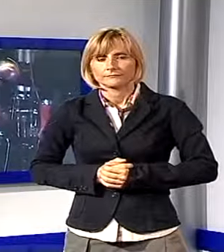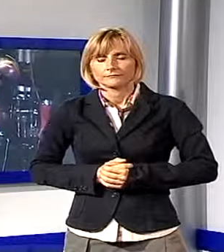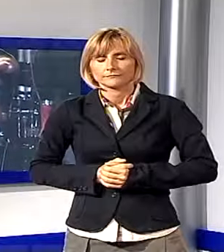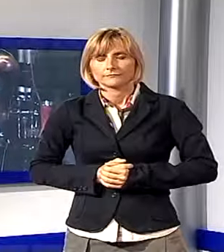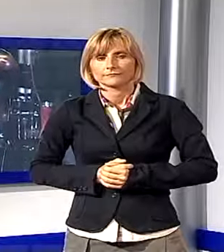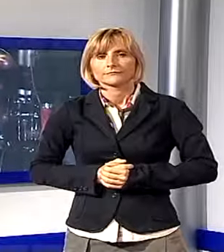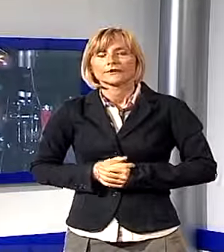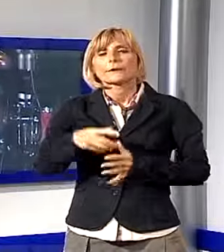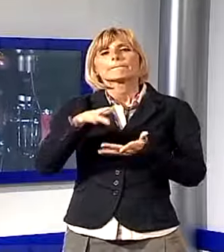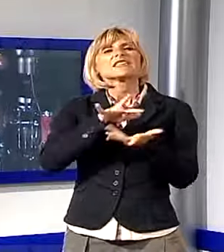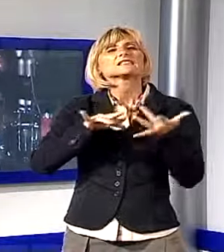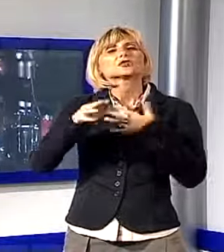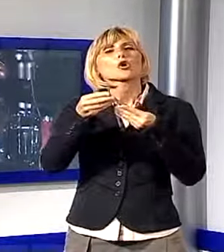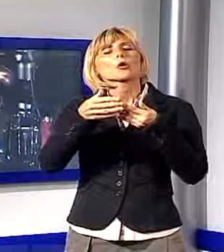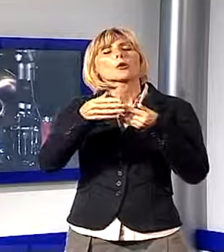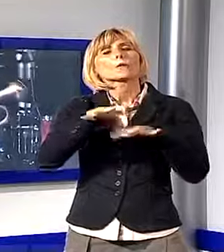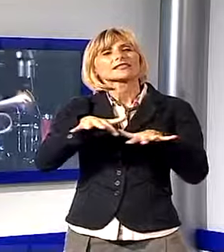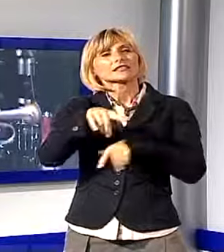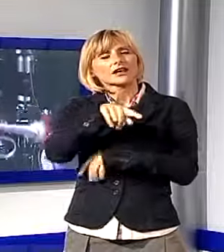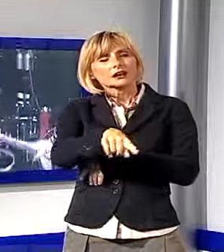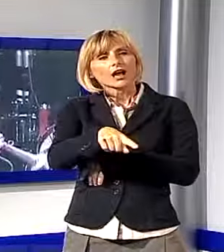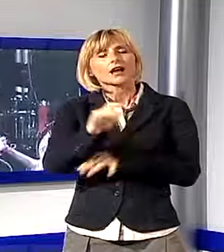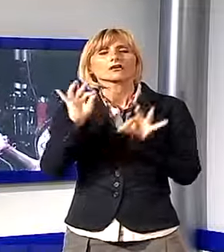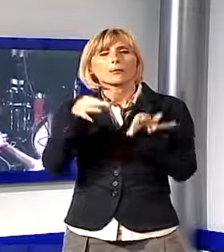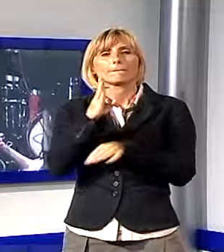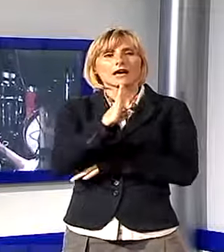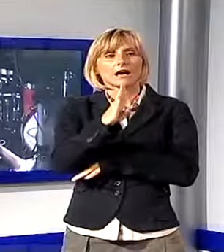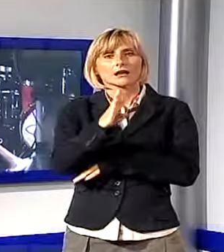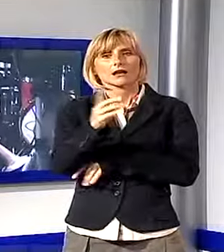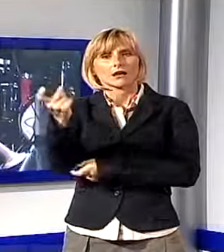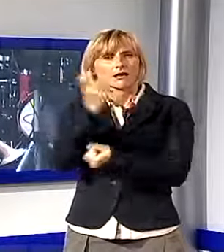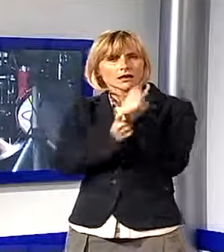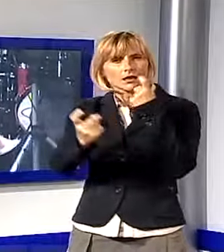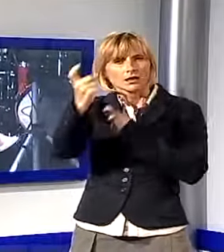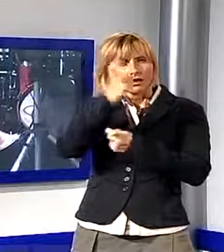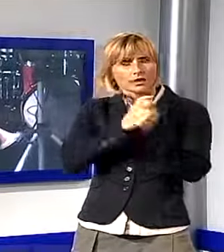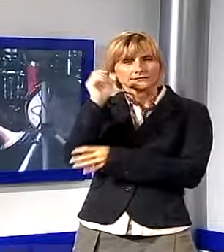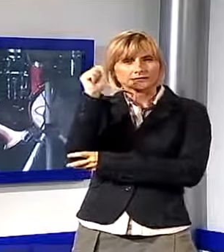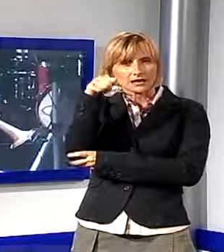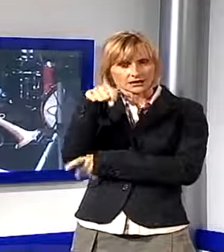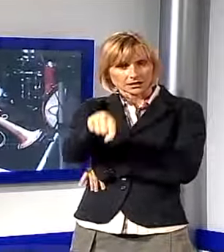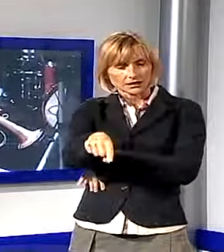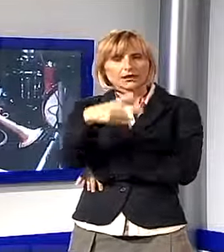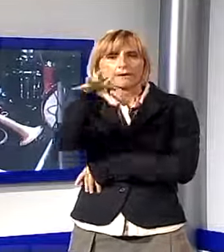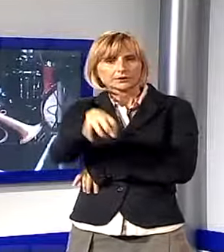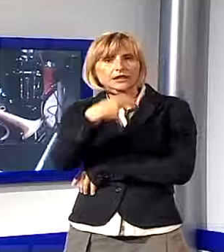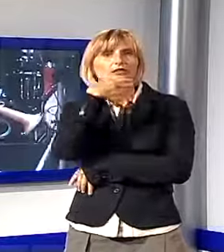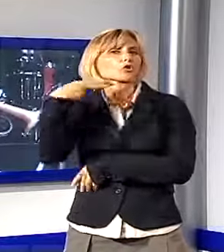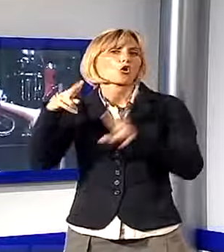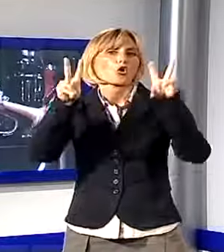Mistico Mediterraneo è sbarcato a Barga direttamente dal comune sardo di Berchidda e prende il nome dal titolo dell'album realizzato da questo